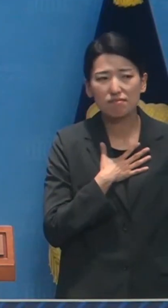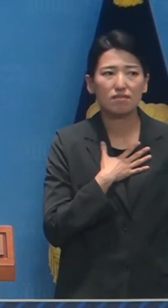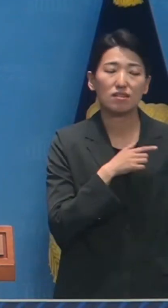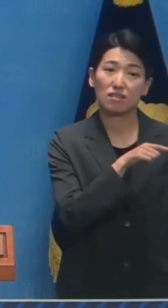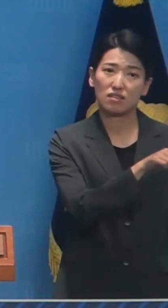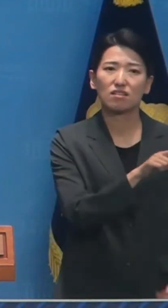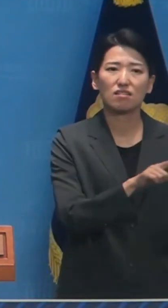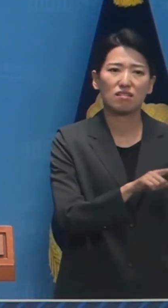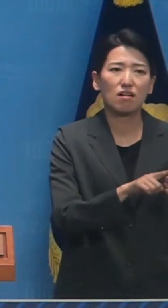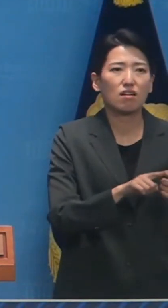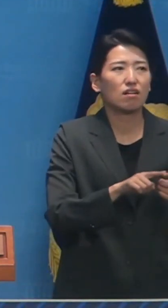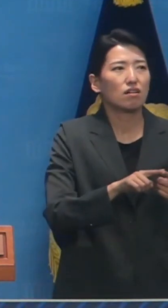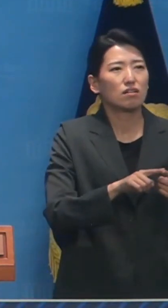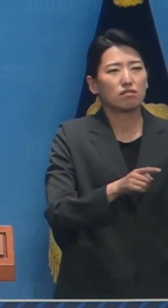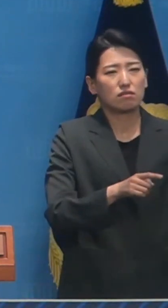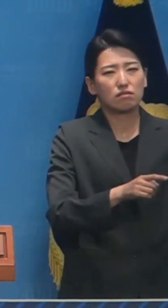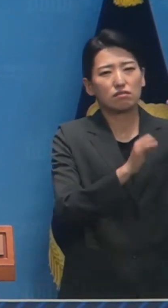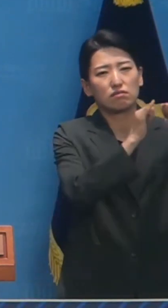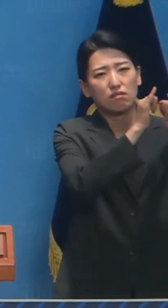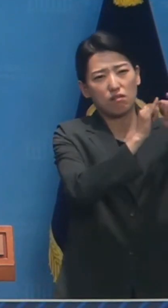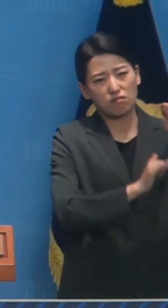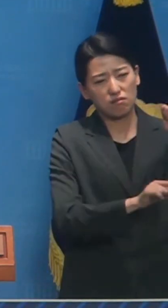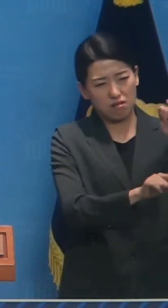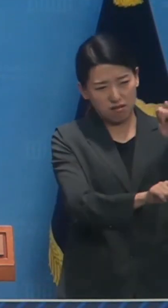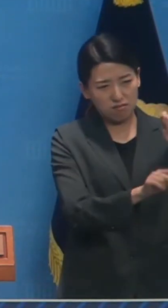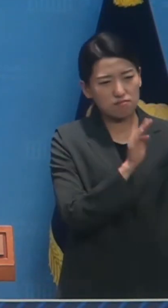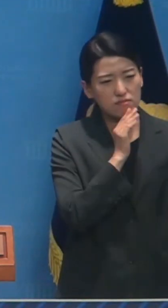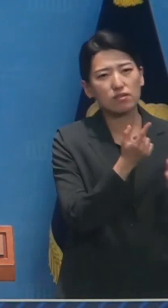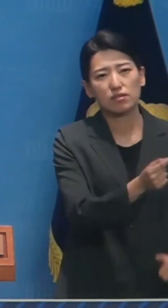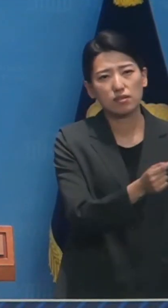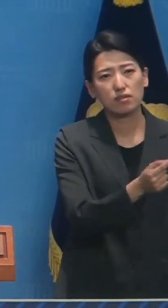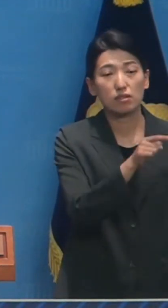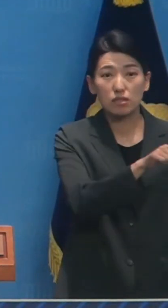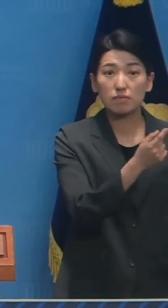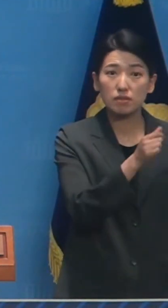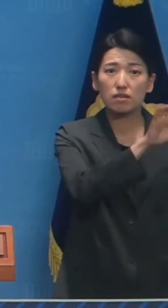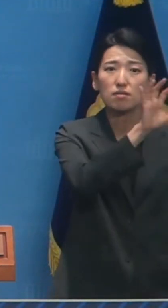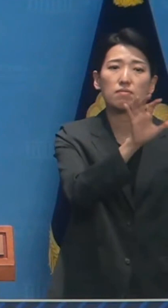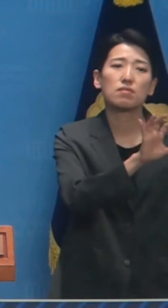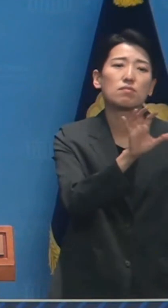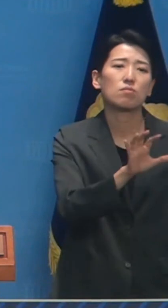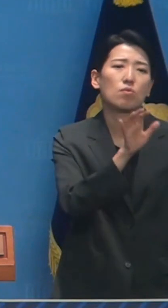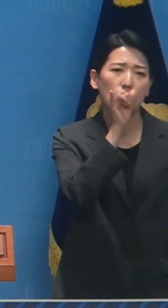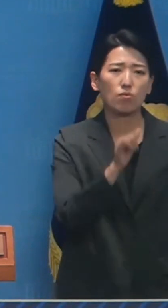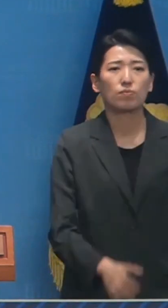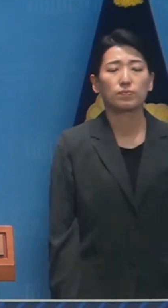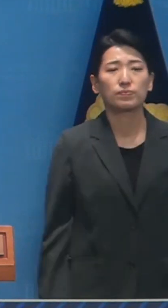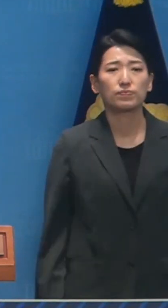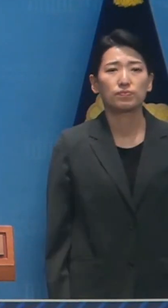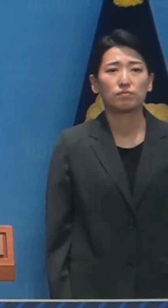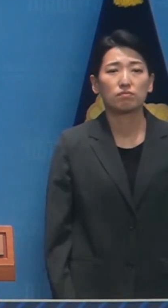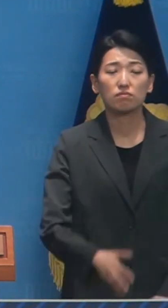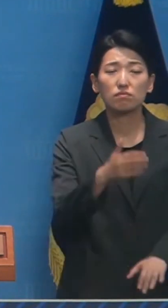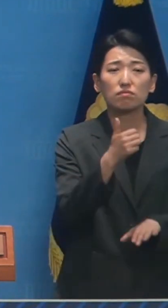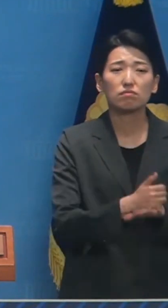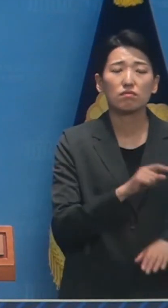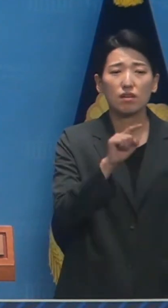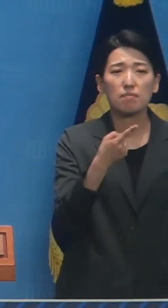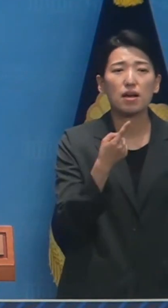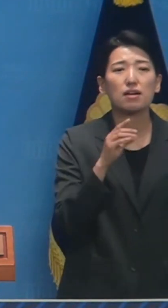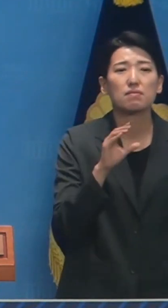깊은 참혹한 역사의 진행으로 반복되었었고 결과 100만 유기 고아